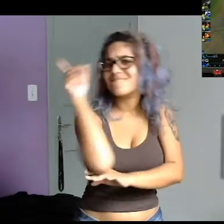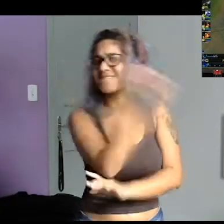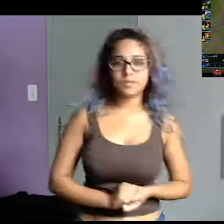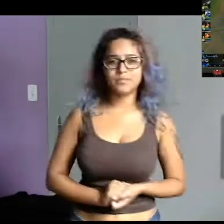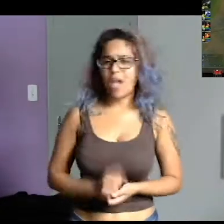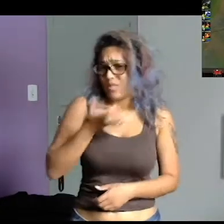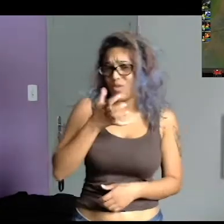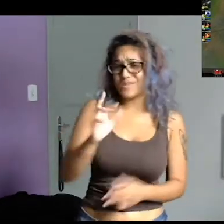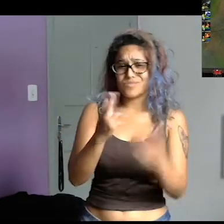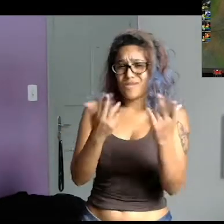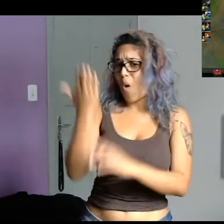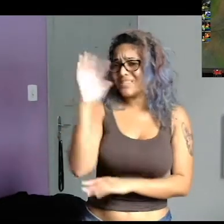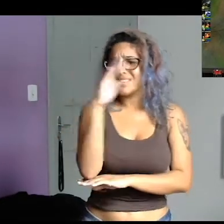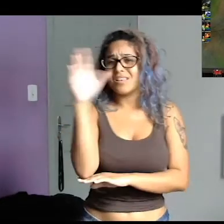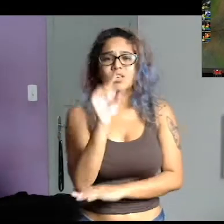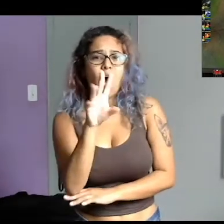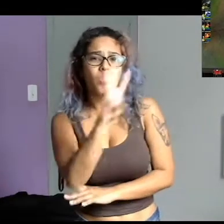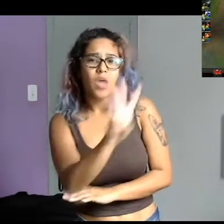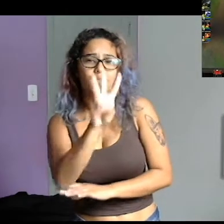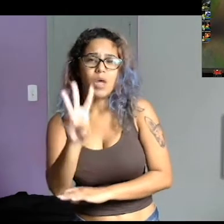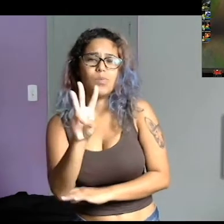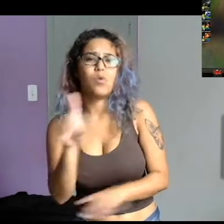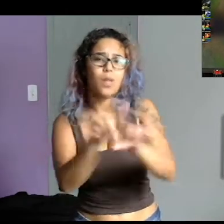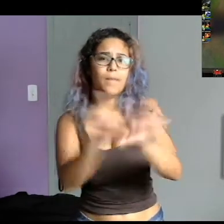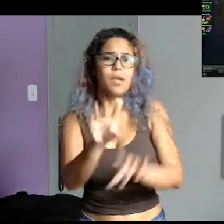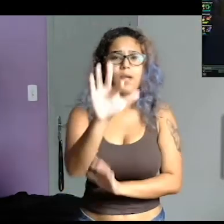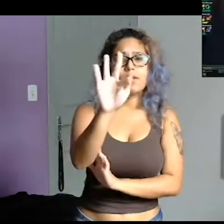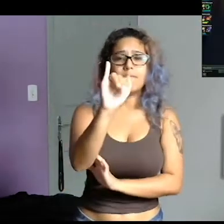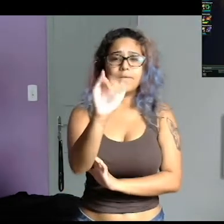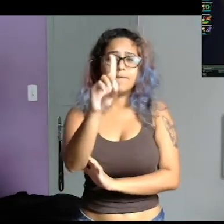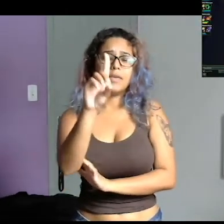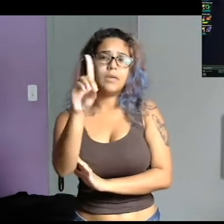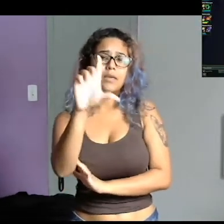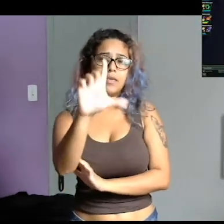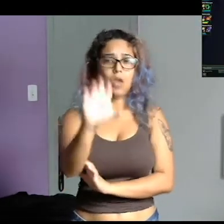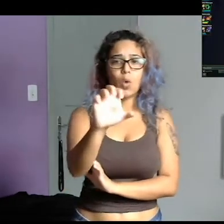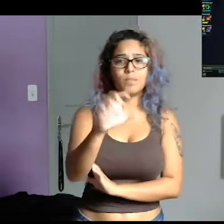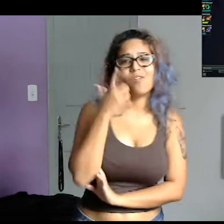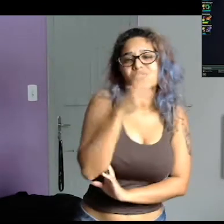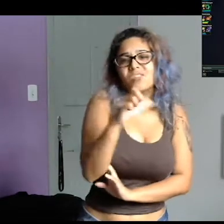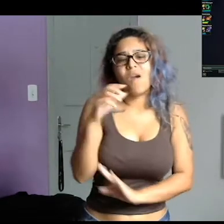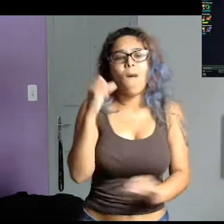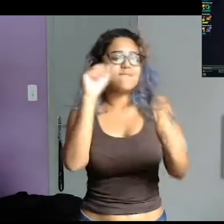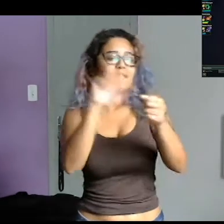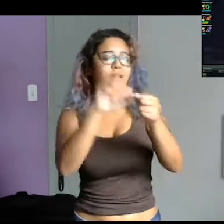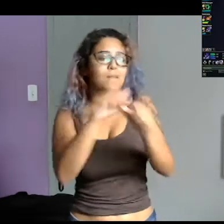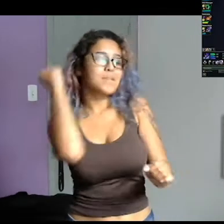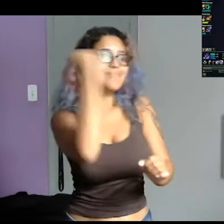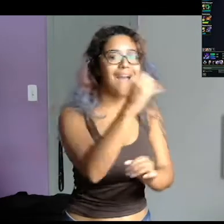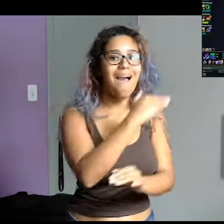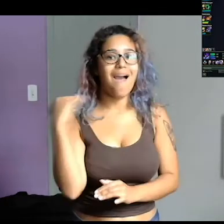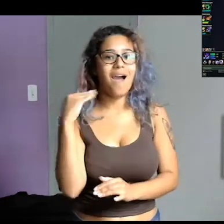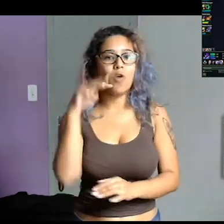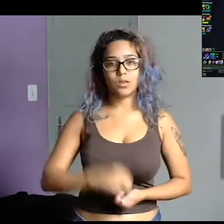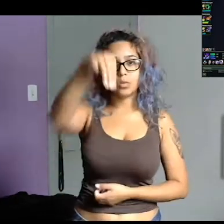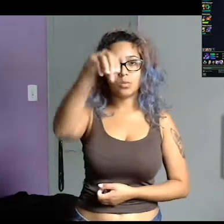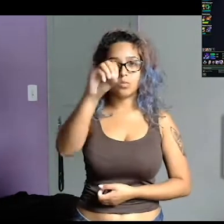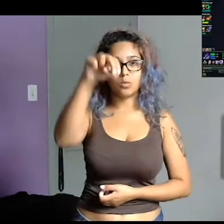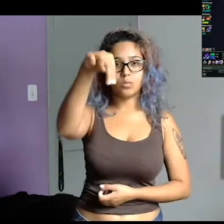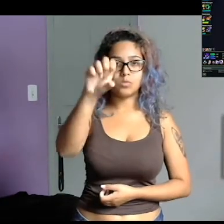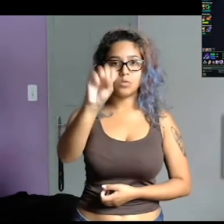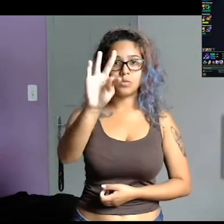bem fatal aí. Não, a gente não quer voltar para as eras onde só tinha Warwick e Fiddlesticks na selva, que eles eram os únicos que conseguiam